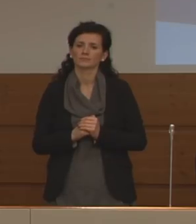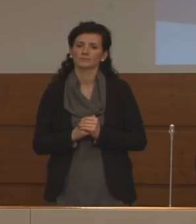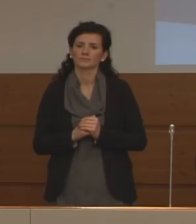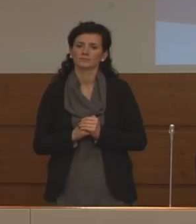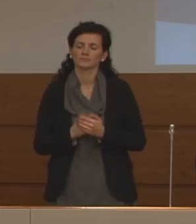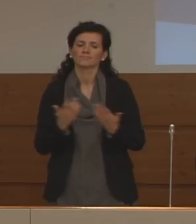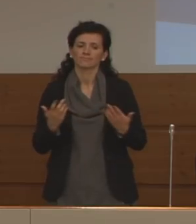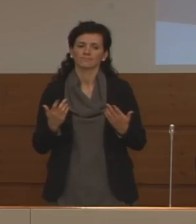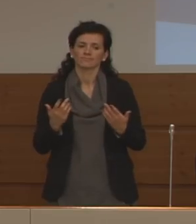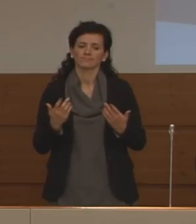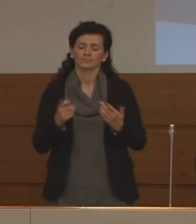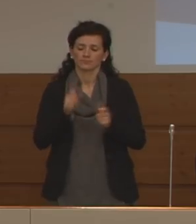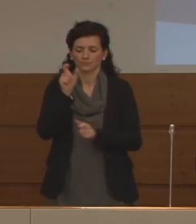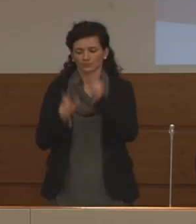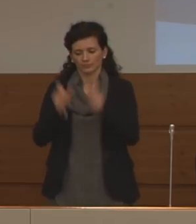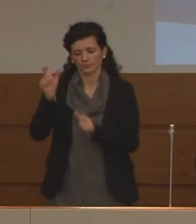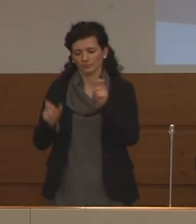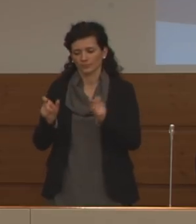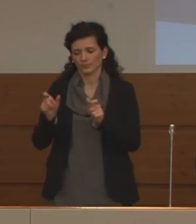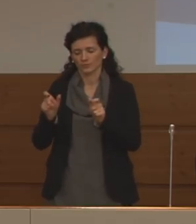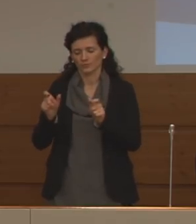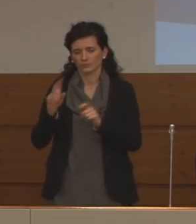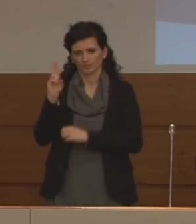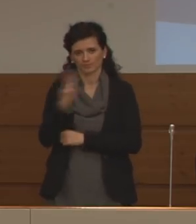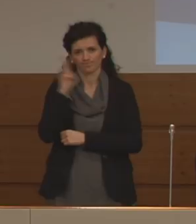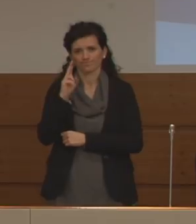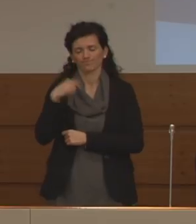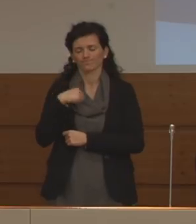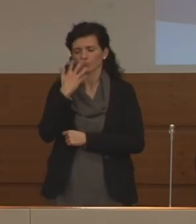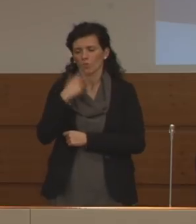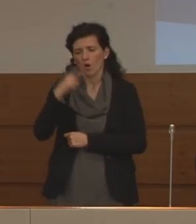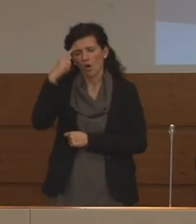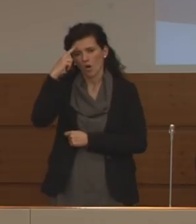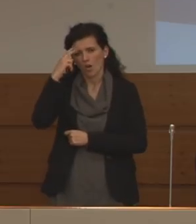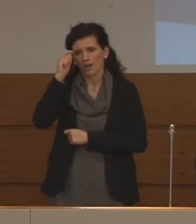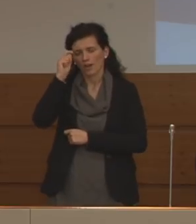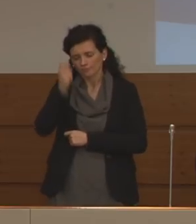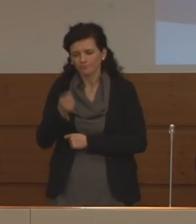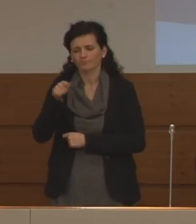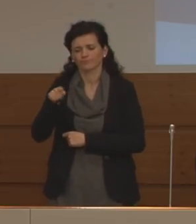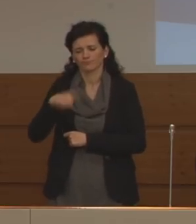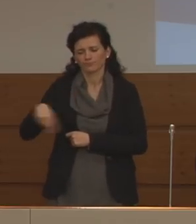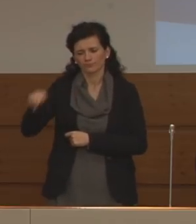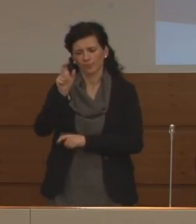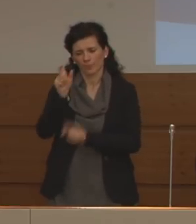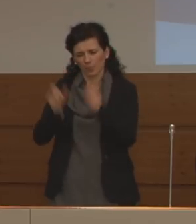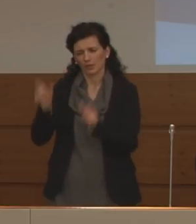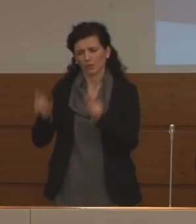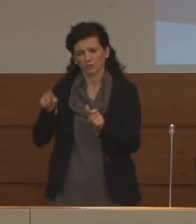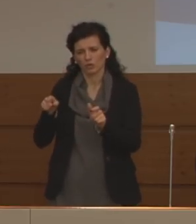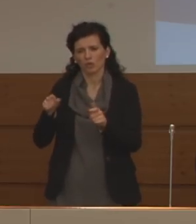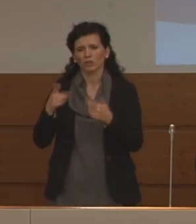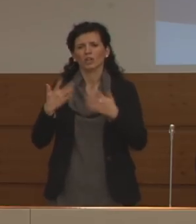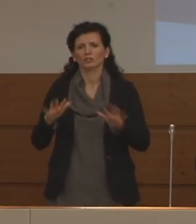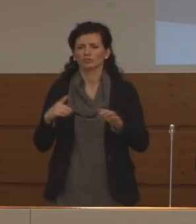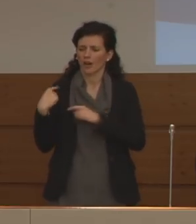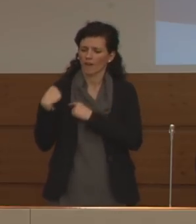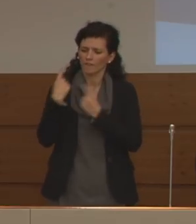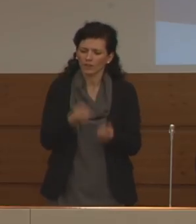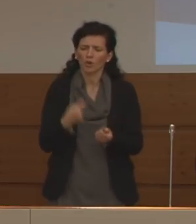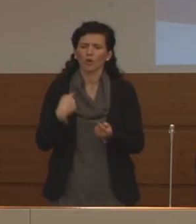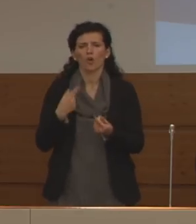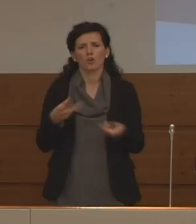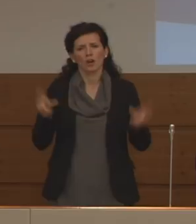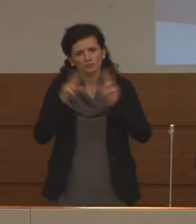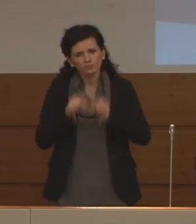purtroppo deceduti in queste giornate ci siamo detti ripetutamente che